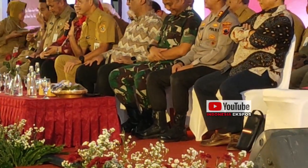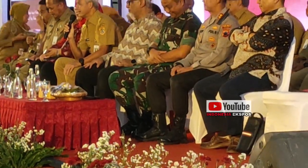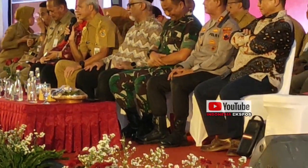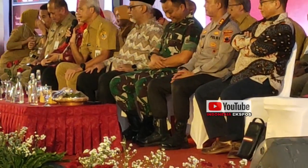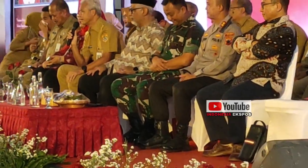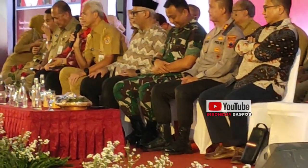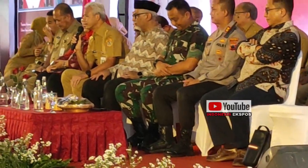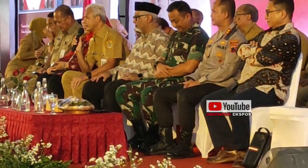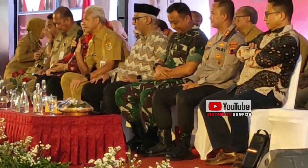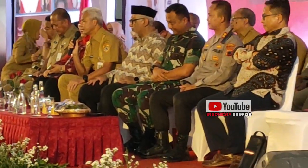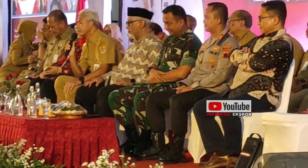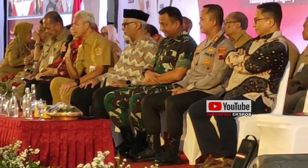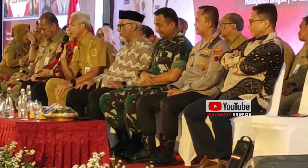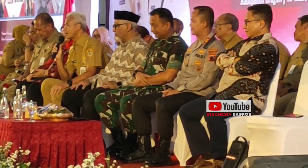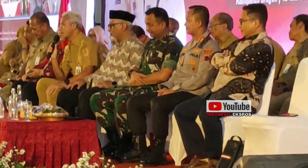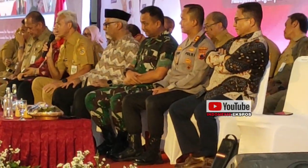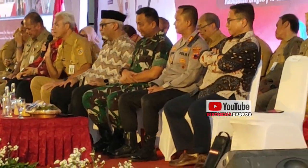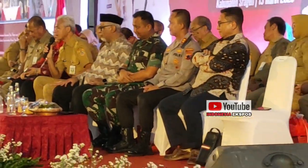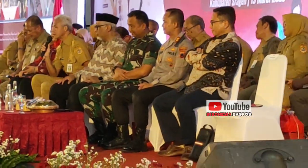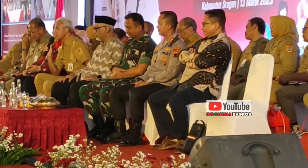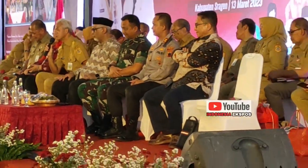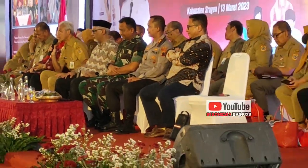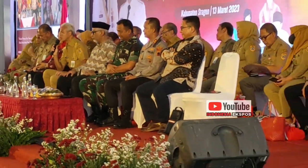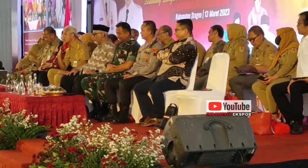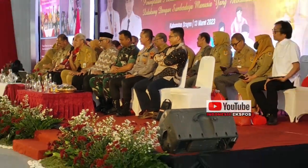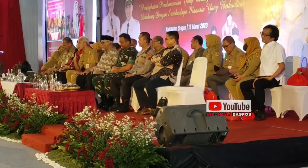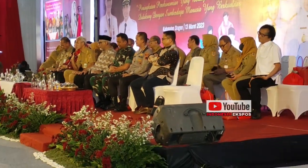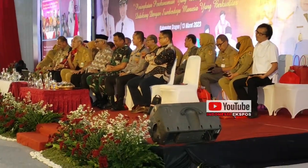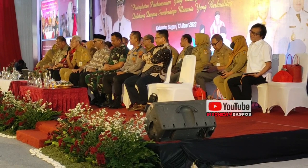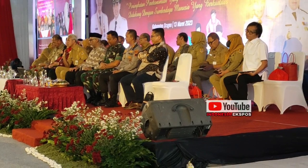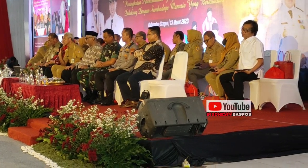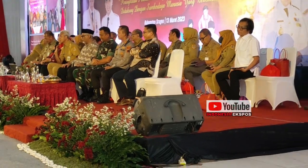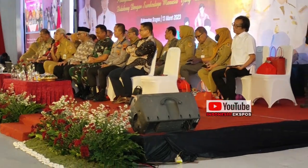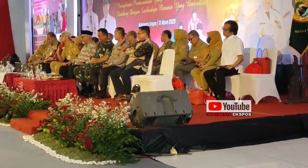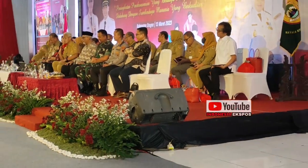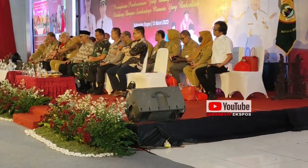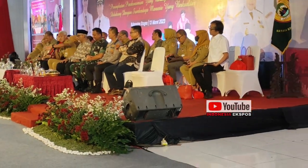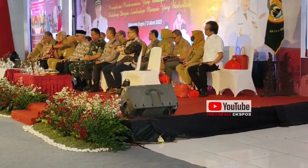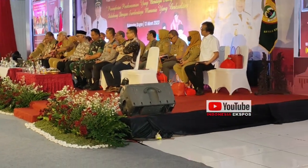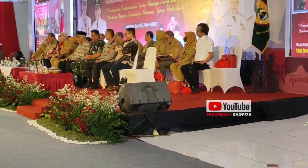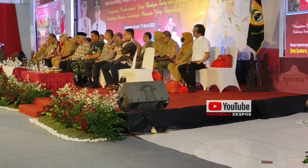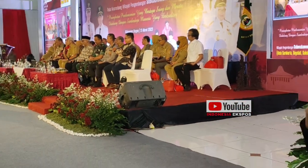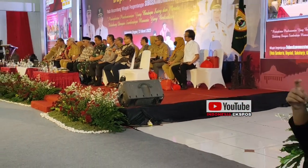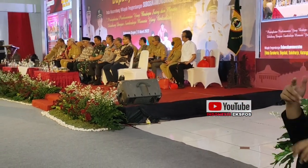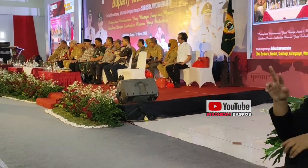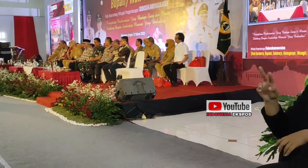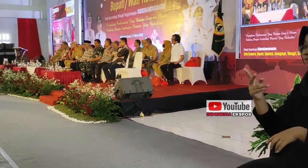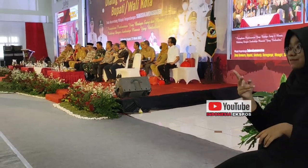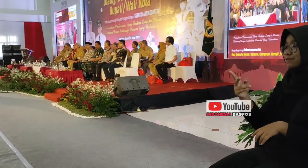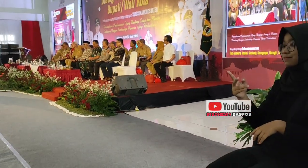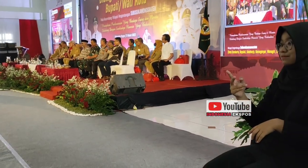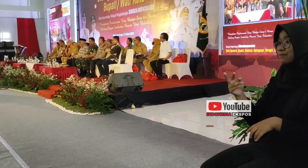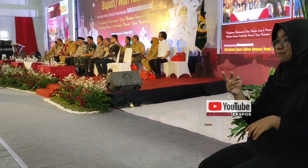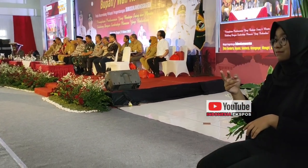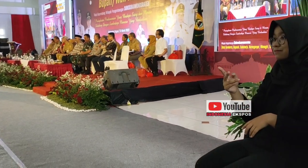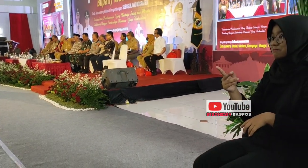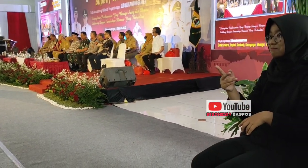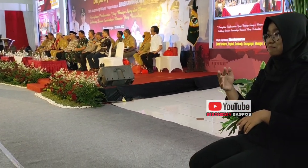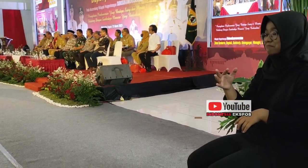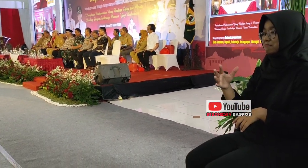Saking senengnya kok jumpa Pak Ganjar. Halo. Modus. Wis ganti arek karo. Nggih Pak